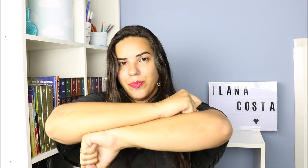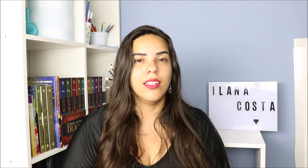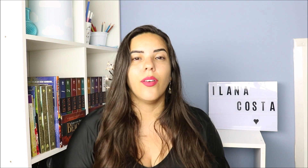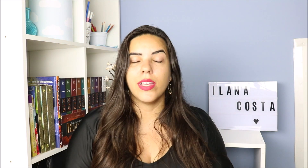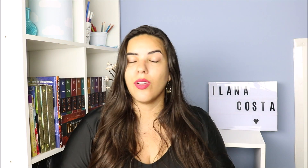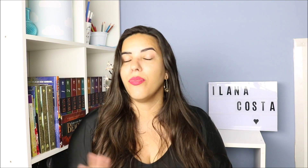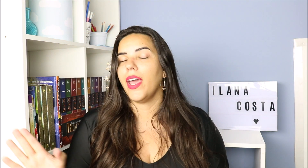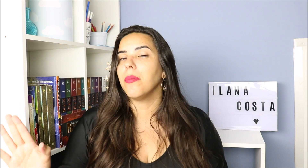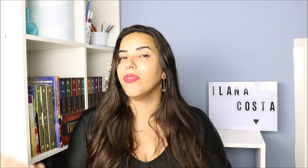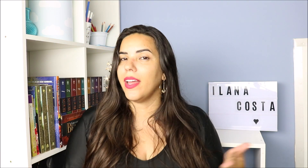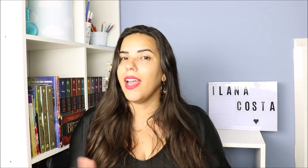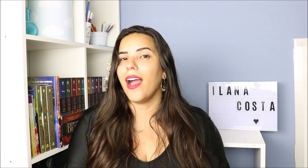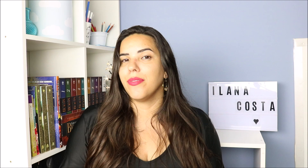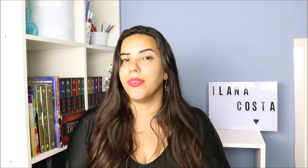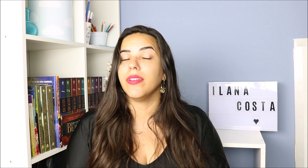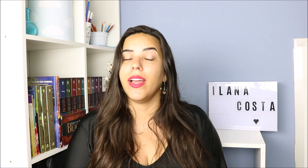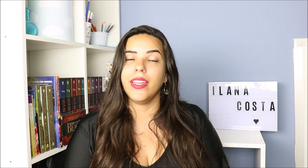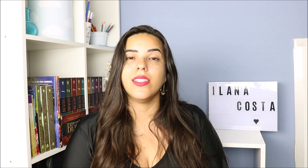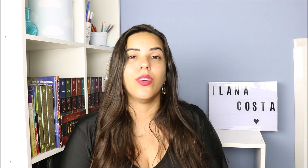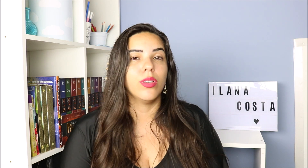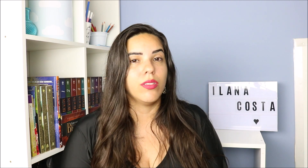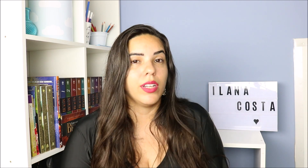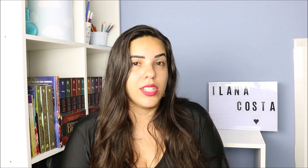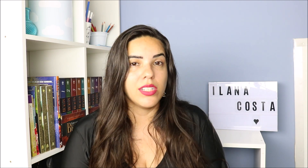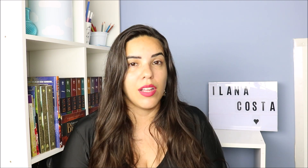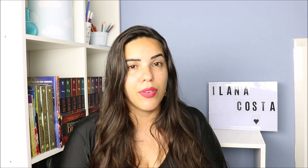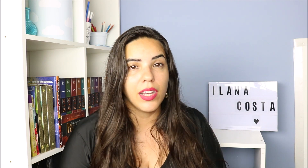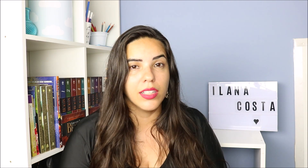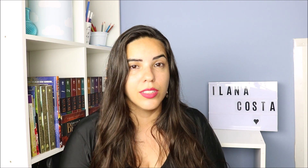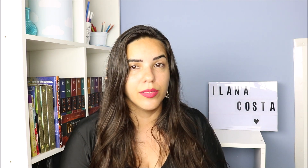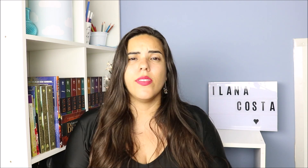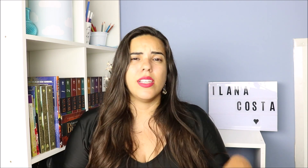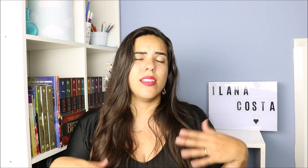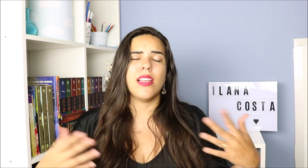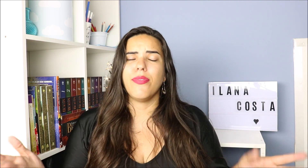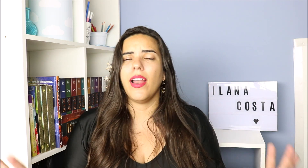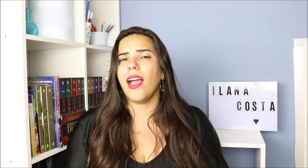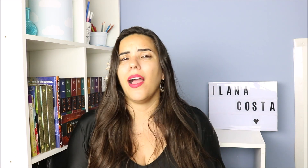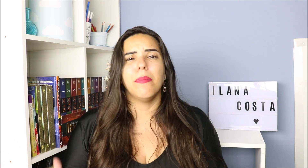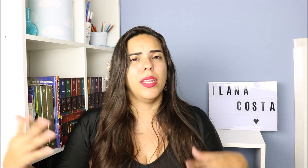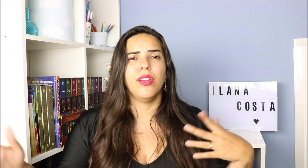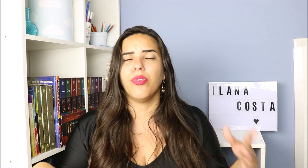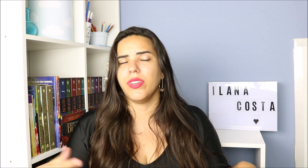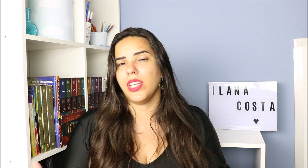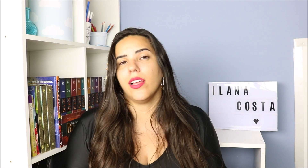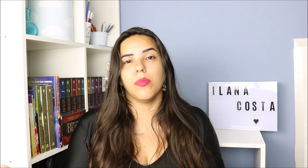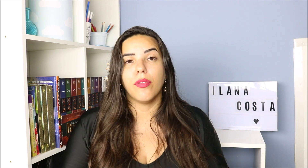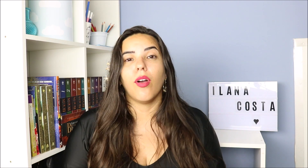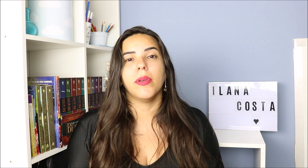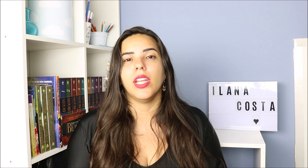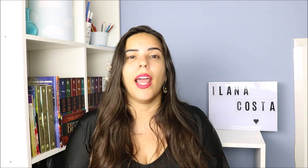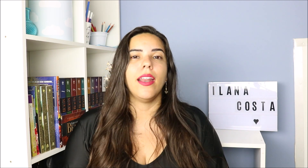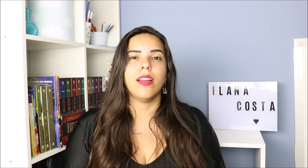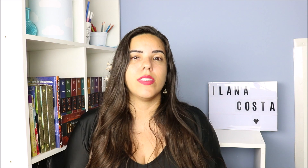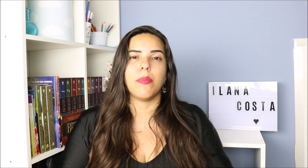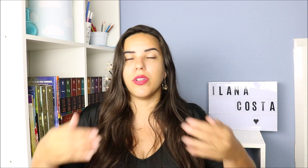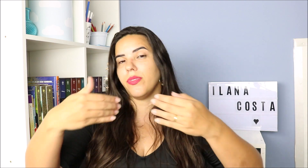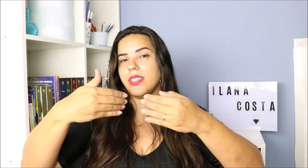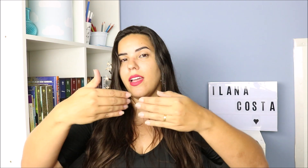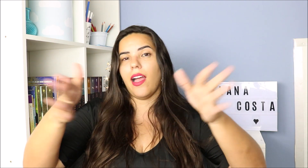Então esse é um verbo variável, ele varia de acordo com o que a gente está falando. Se você quiser falar abrir ou fechar de uma forma genérica, você pode fazer